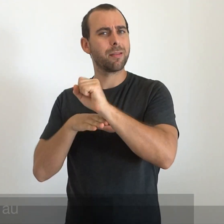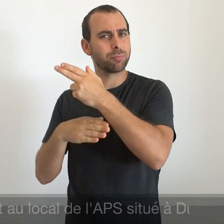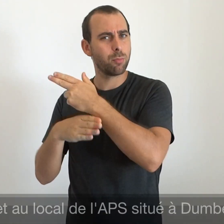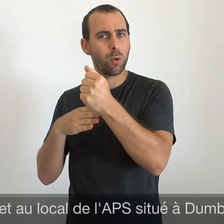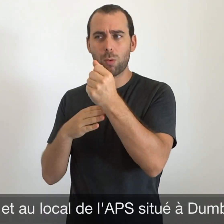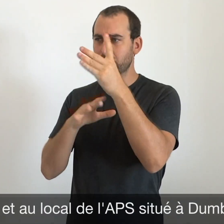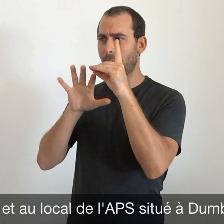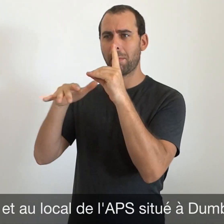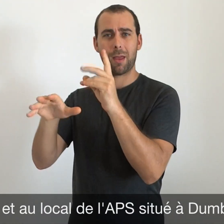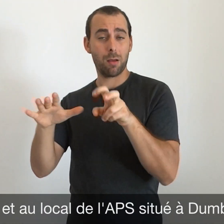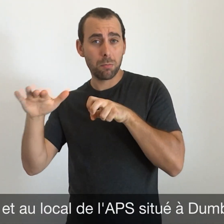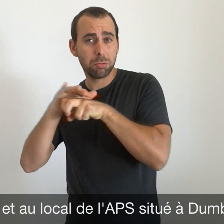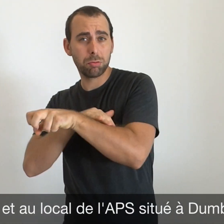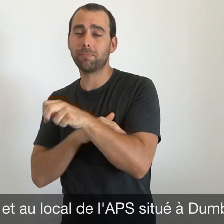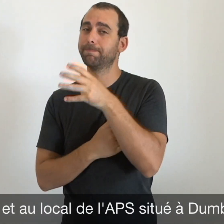local de l'APS situé à Dimbéa.